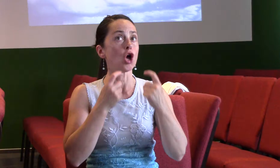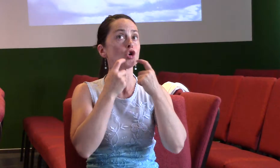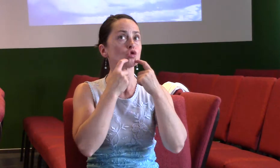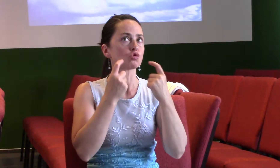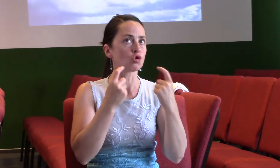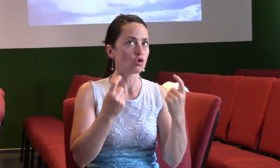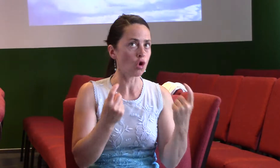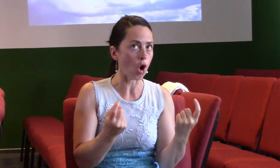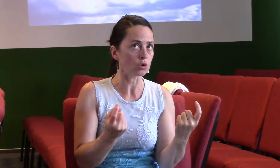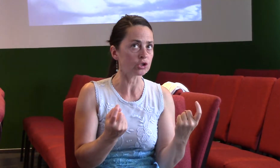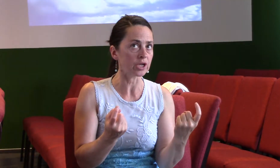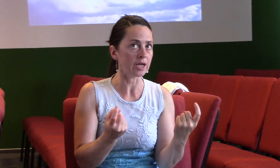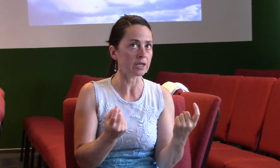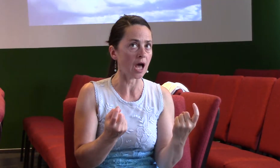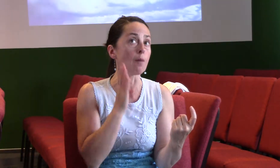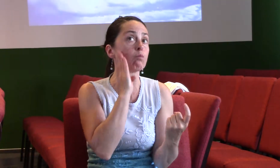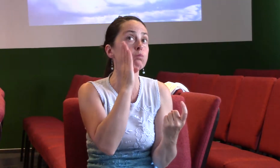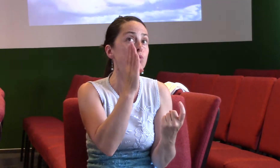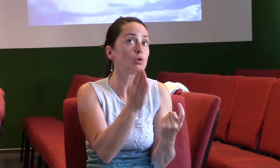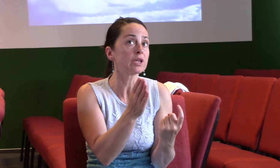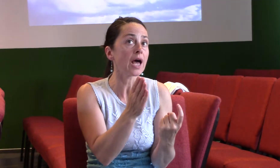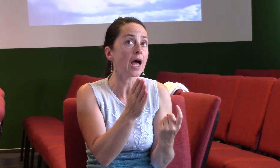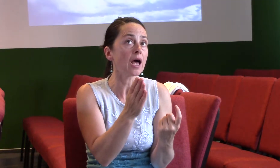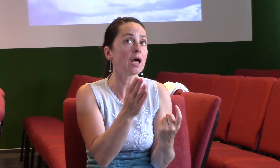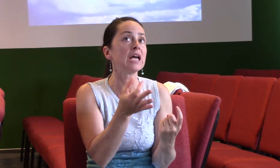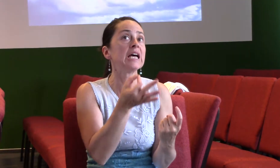Když víru ztratíme, jsme bezmocní.